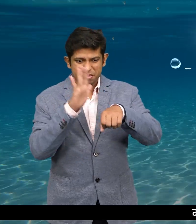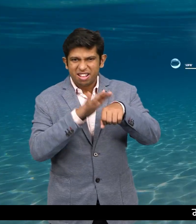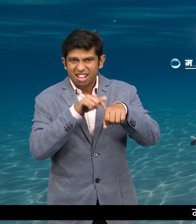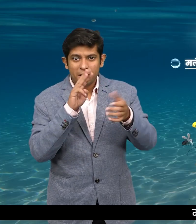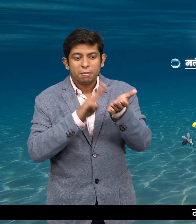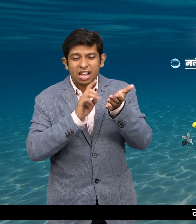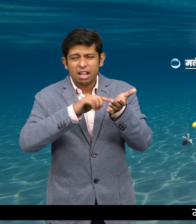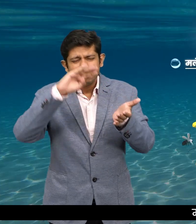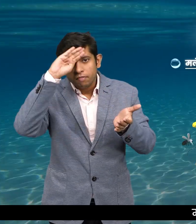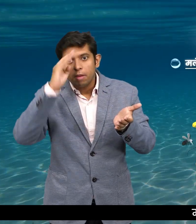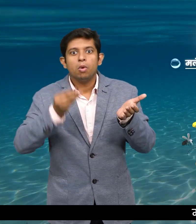मलेरिया,